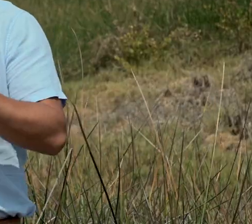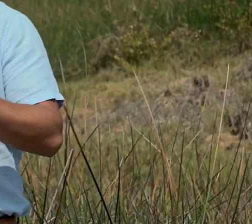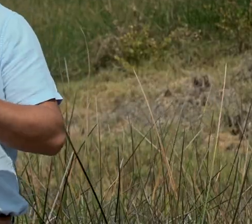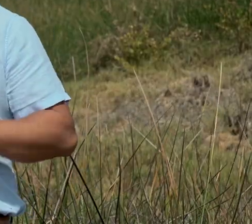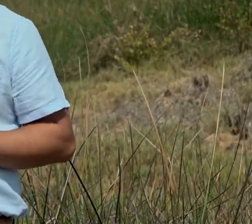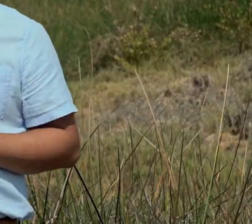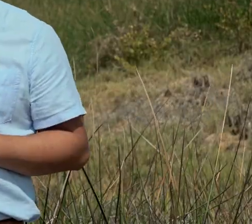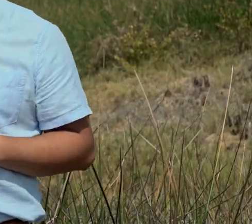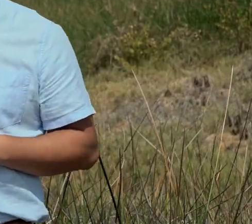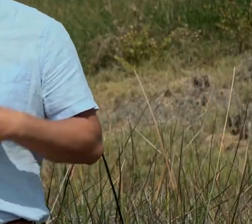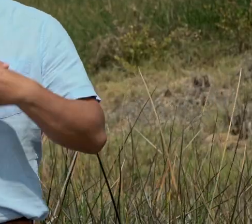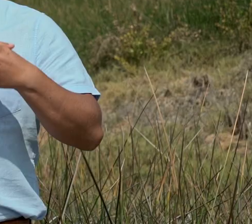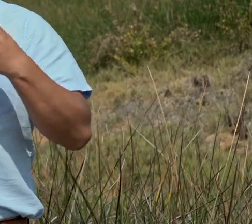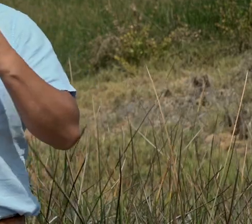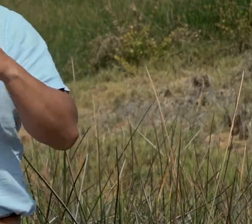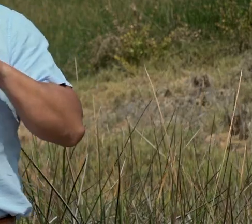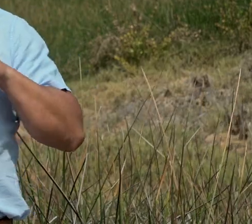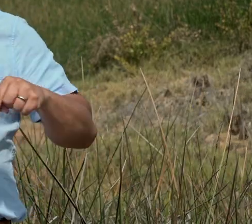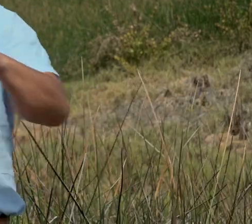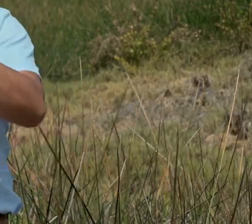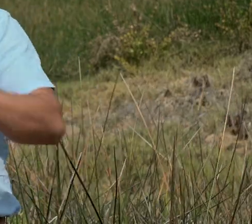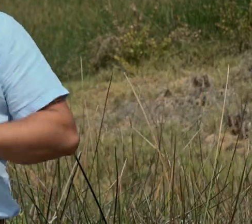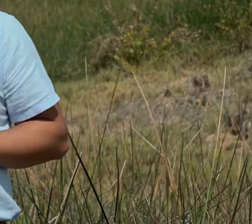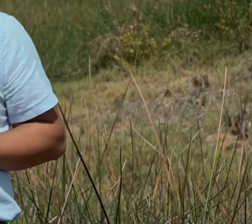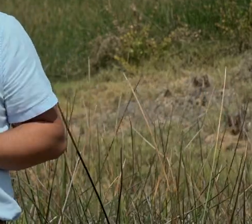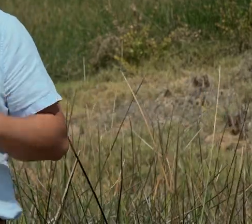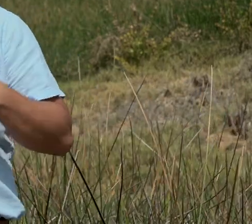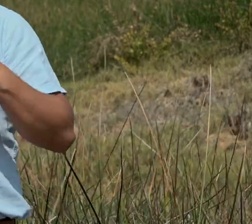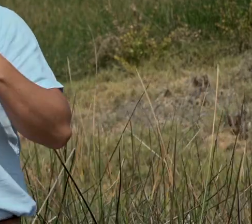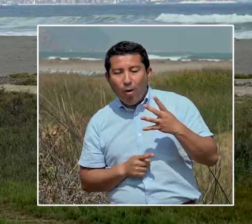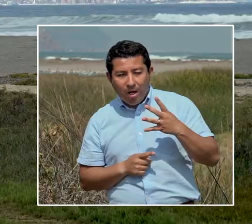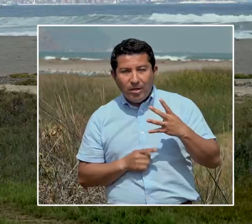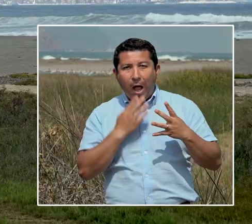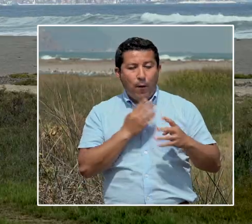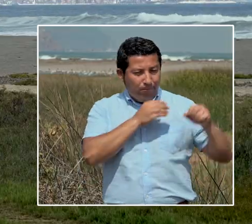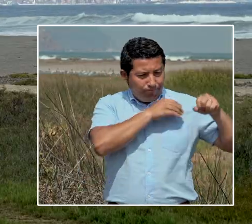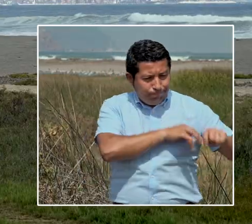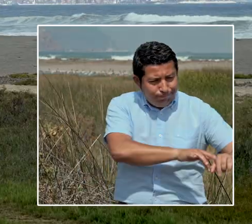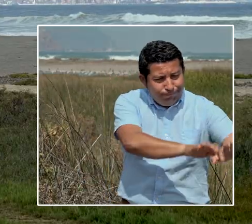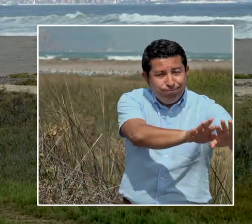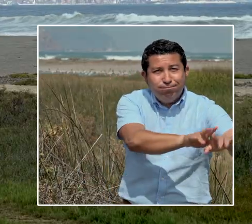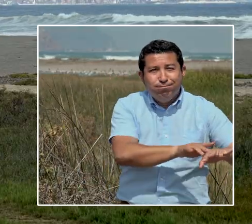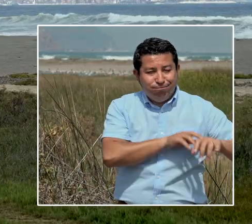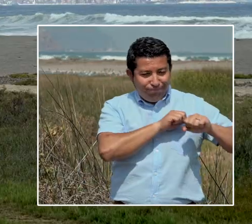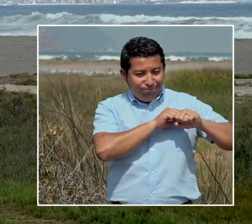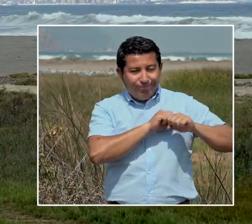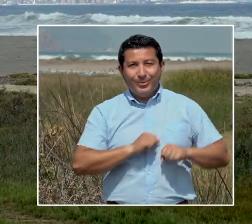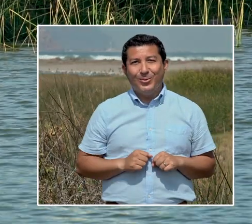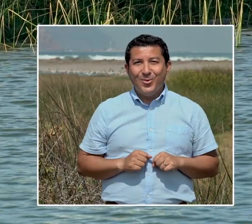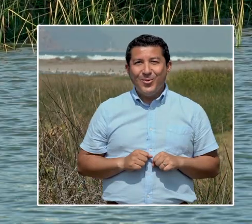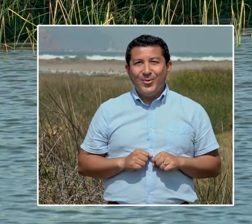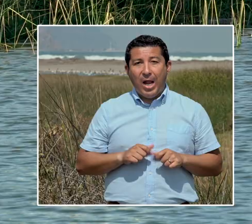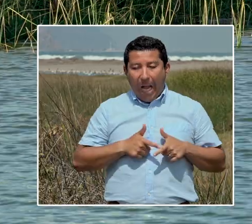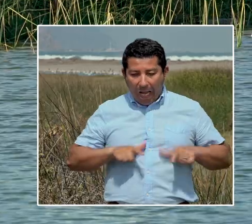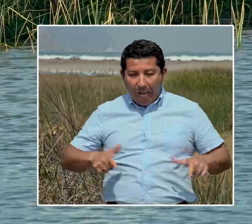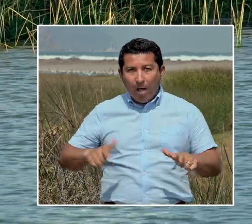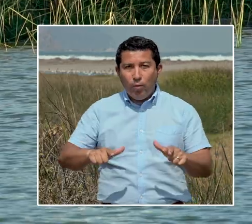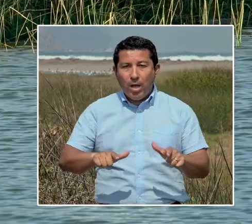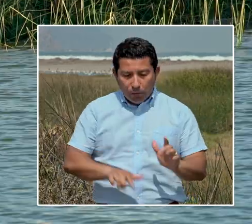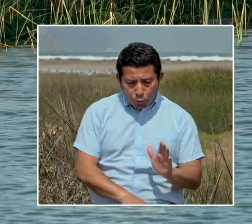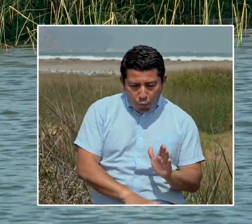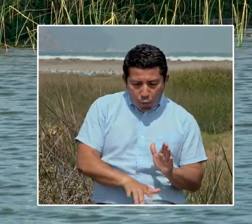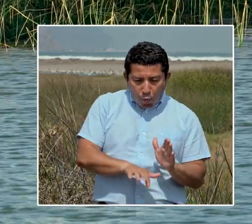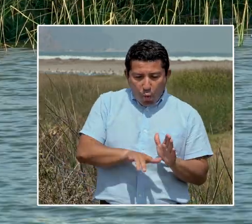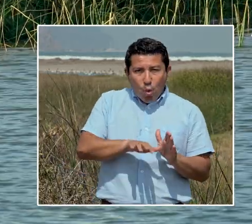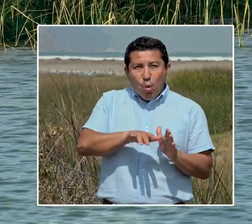podemos diferenciar cuatro tipos de hábitat la orilla de la playa lagunas de